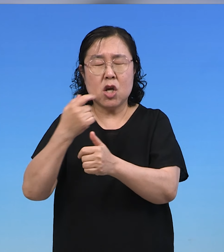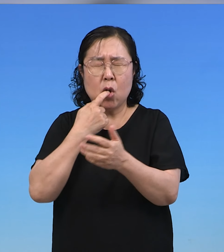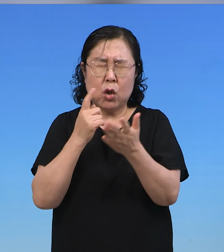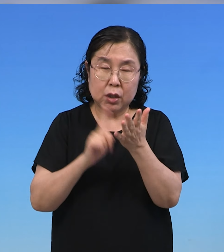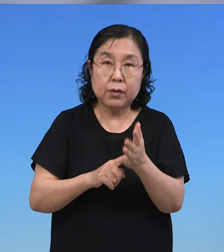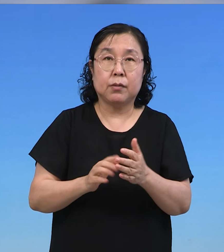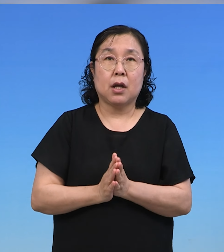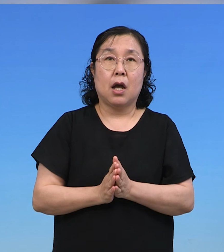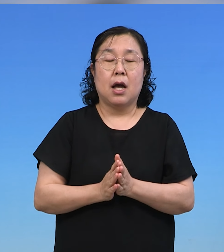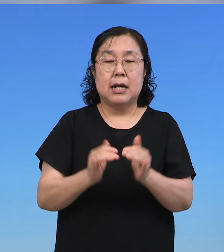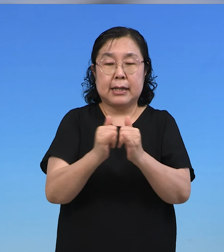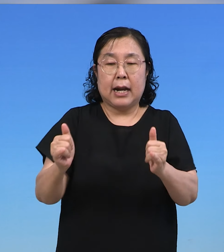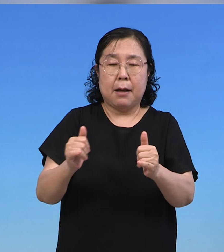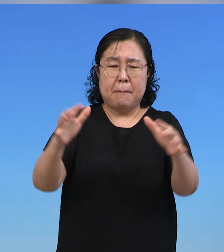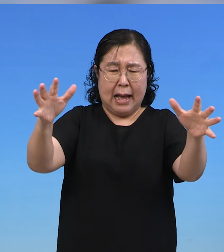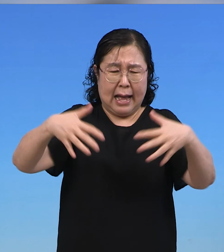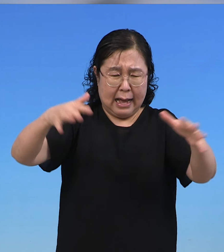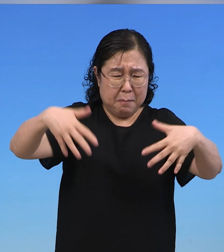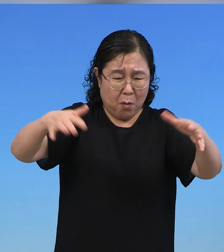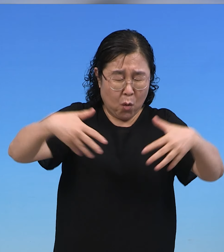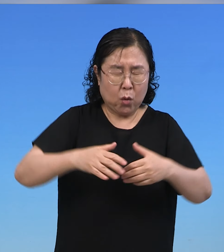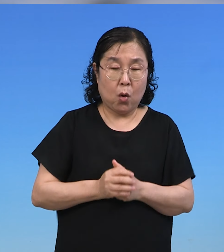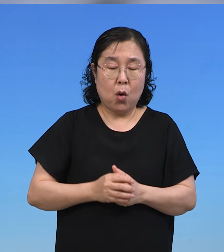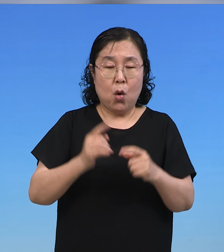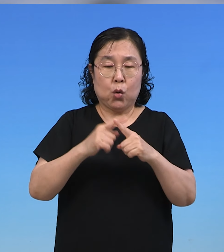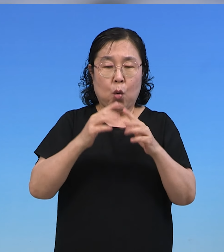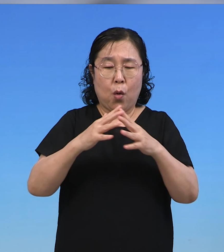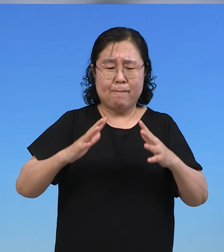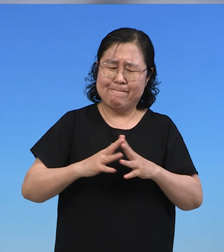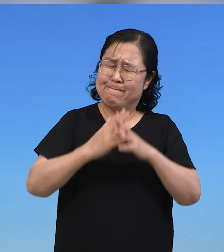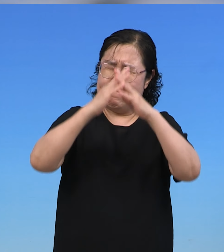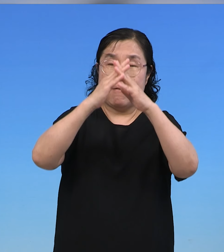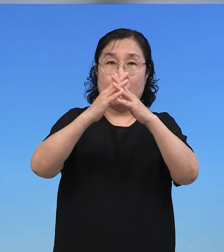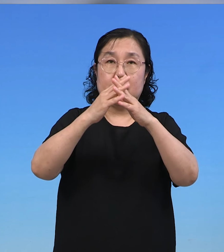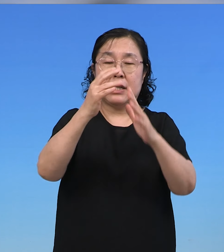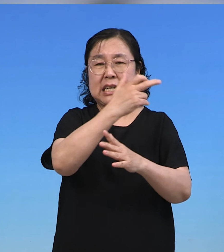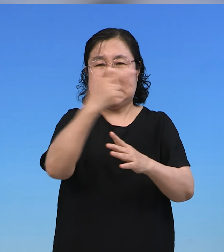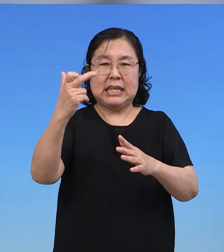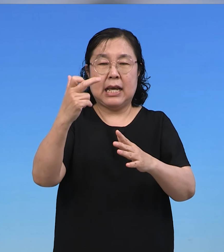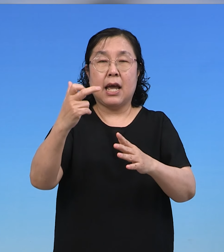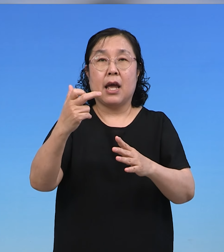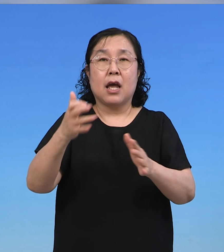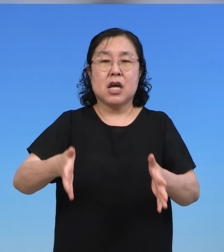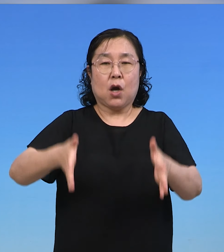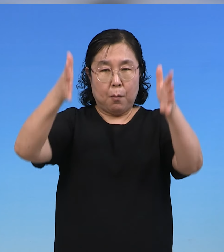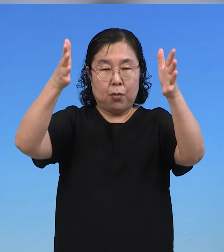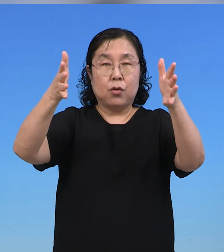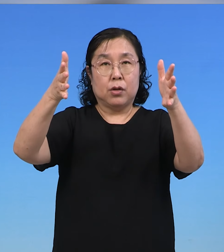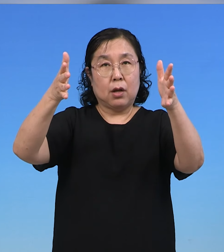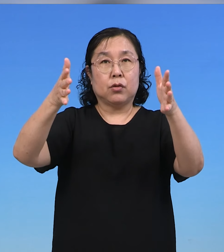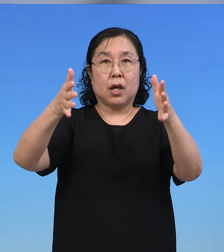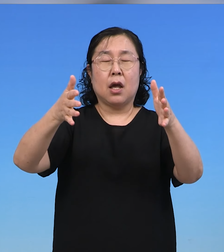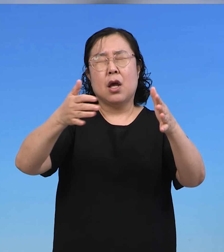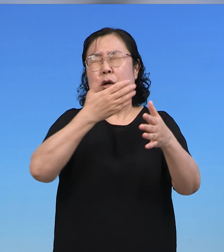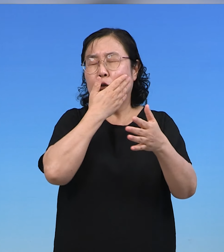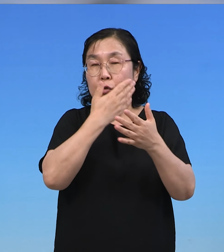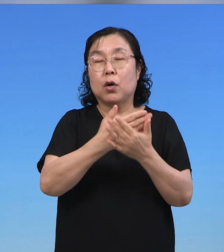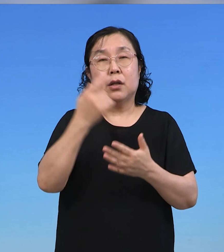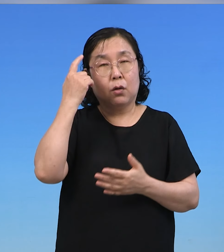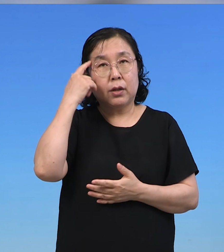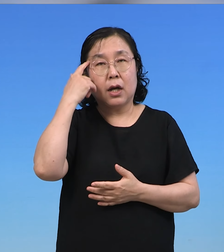돼, 끌어모아야 돼. 큰 교회라야 그래야 좀 힘을 쓸 수 있어. 이런